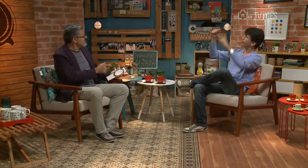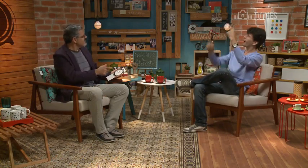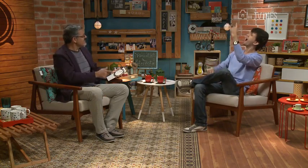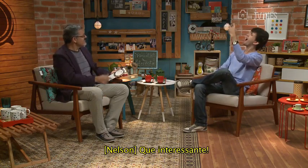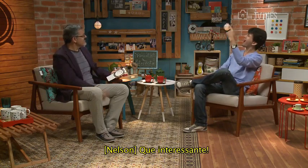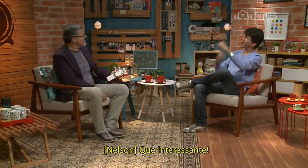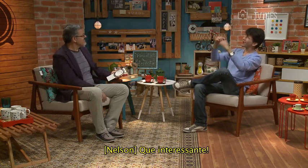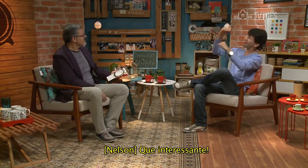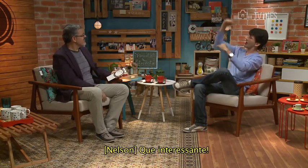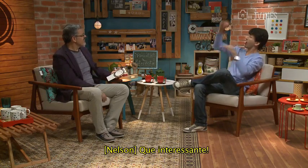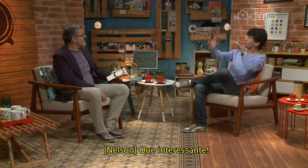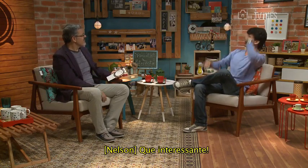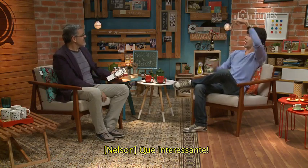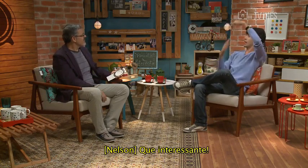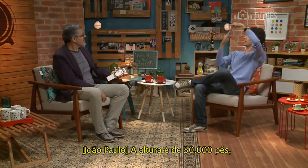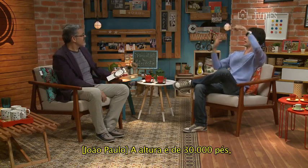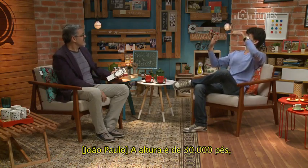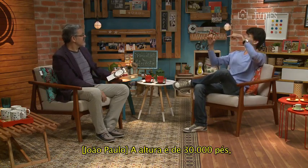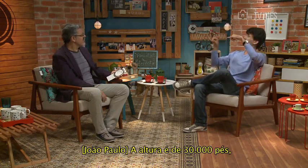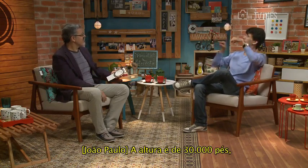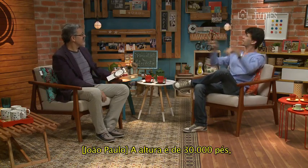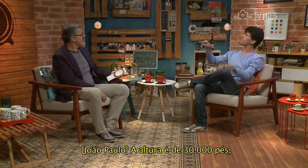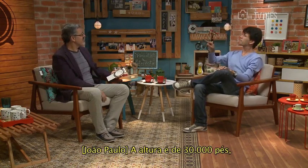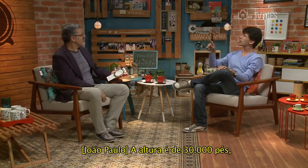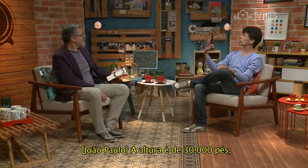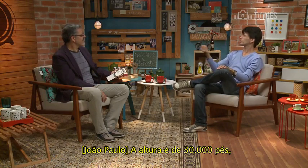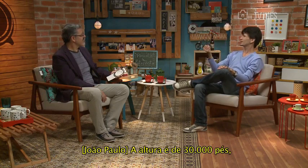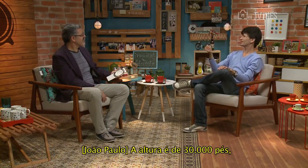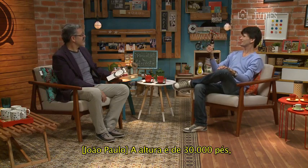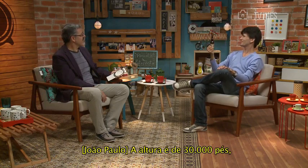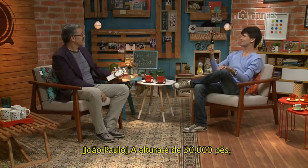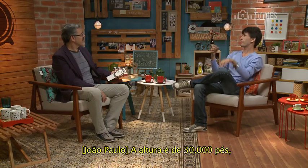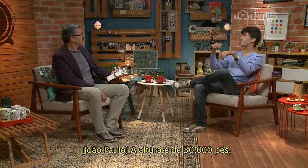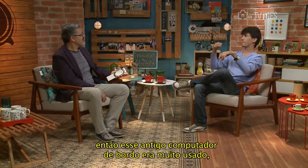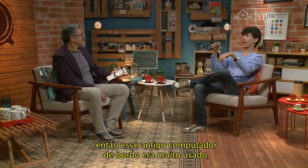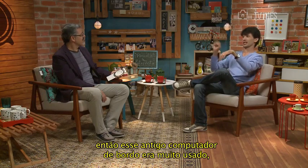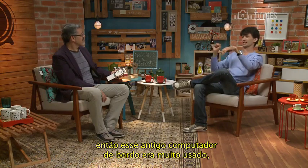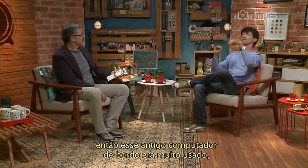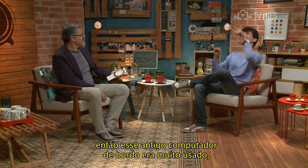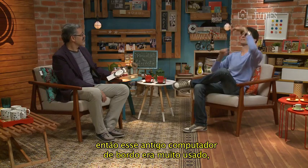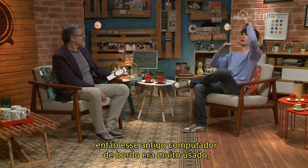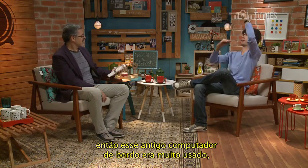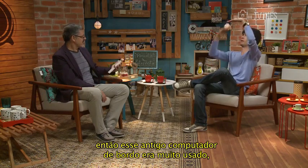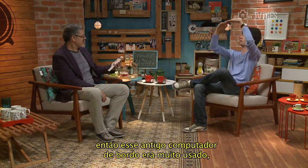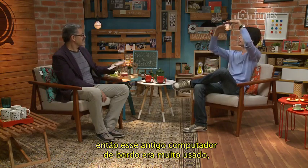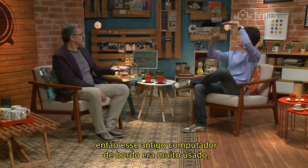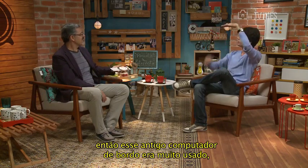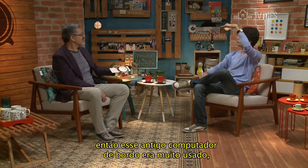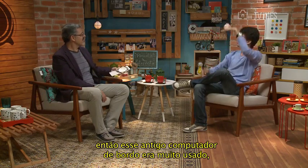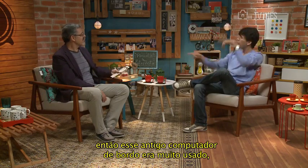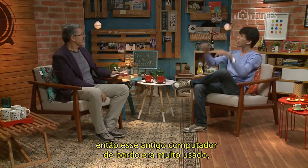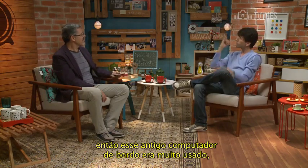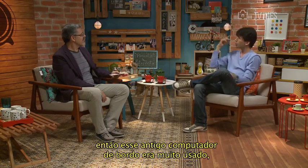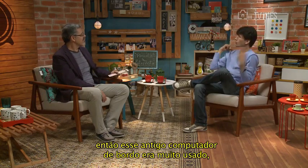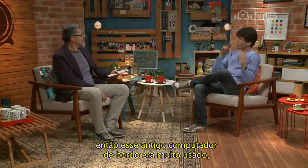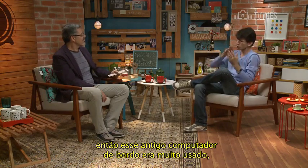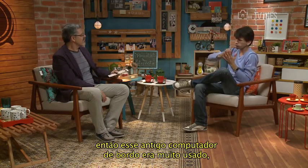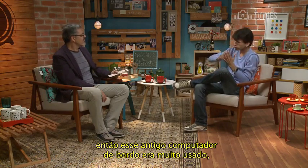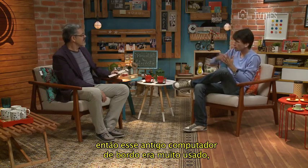é interessante altura é de 30000 pés Então esse antigo computador de bordo era muito usado